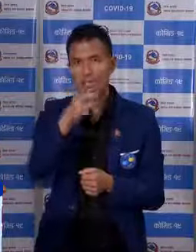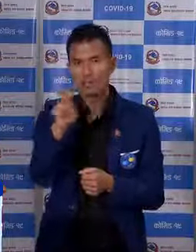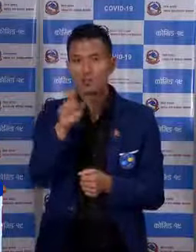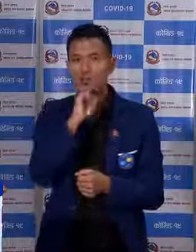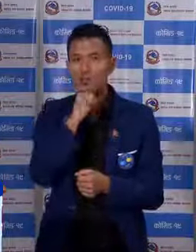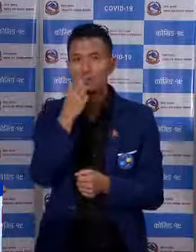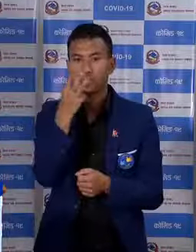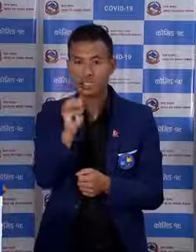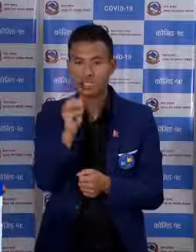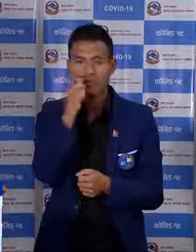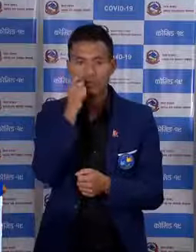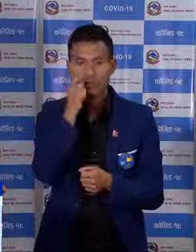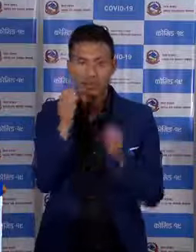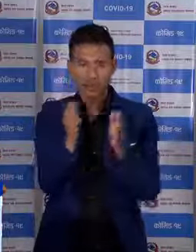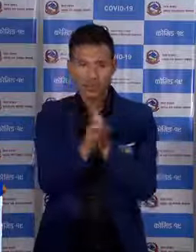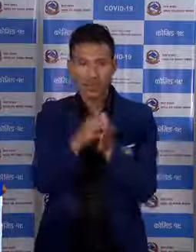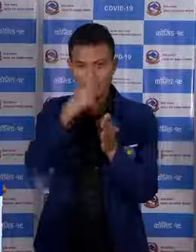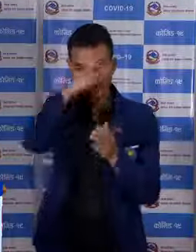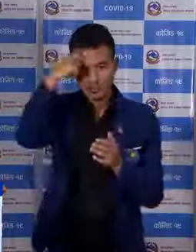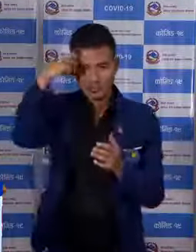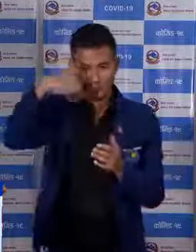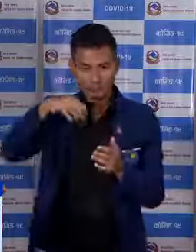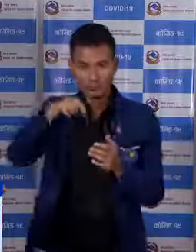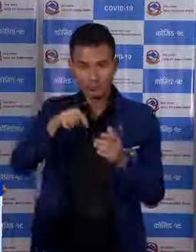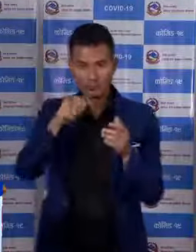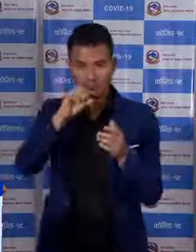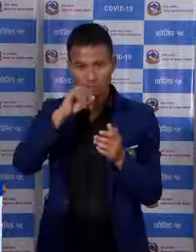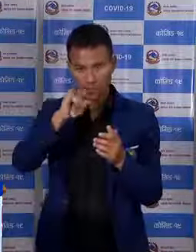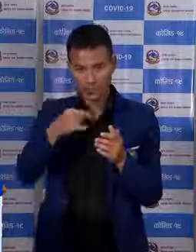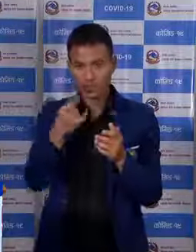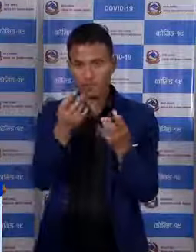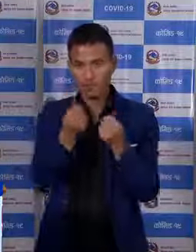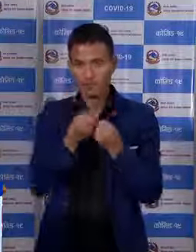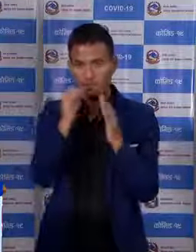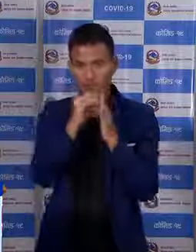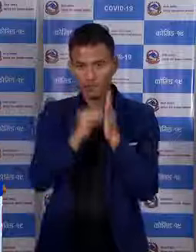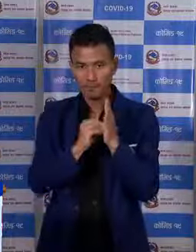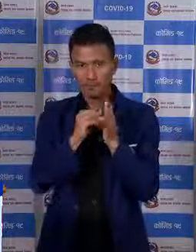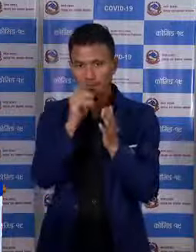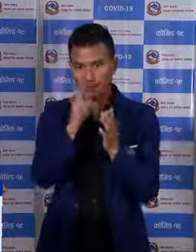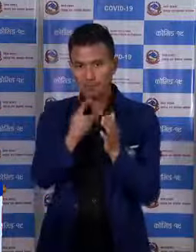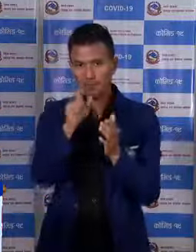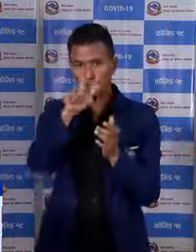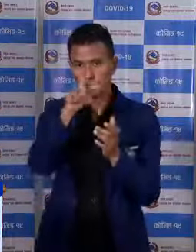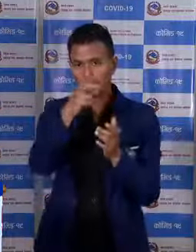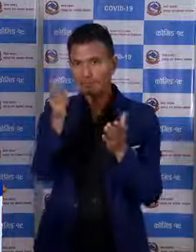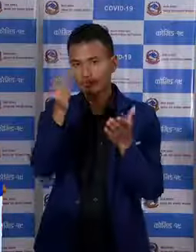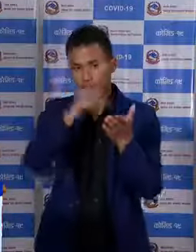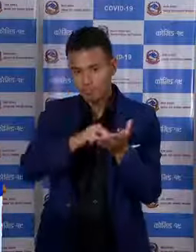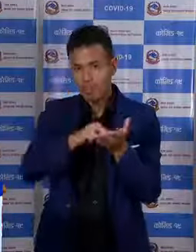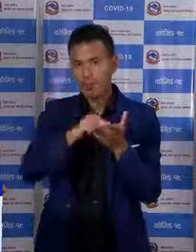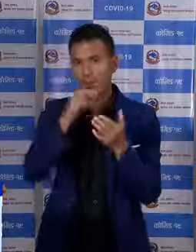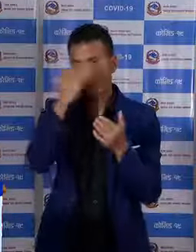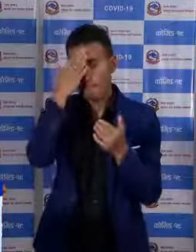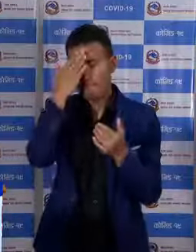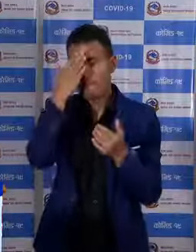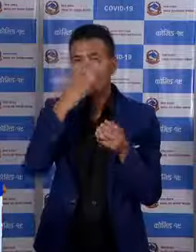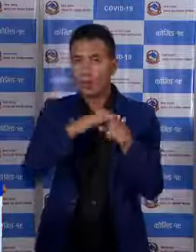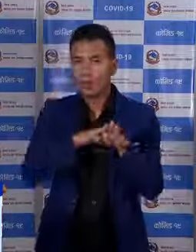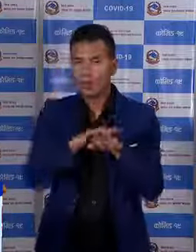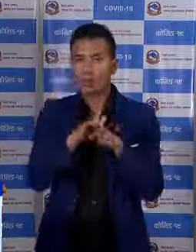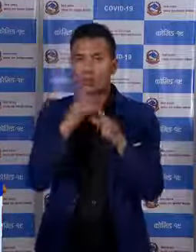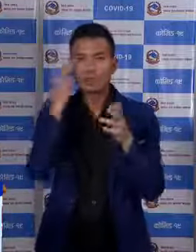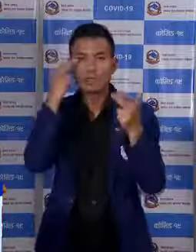बर्षया पुरुष गरी बांकेको हालाई पुना आयेको विवरन मां साथ जाना थप संक्रमित